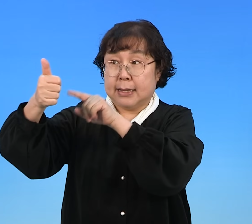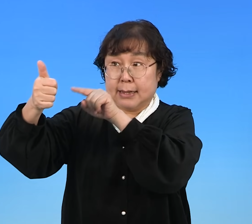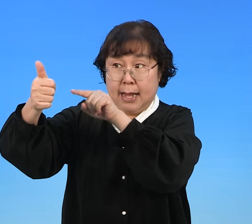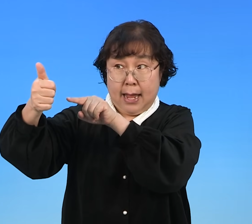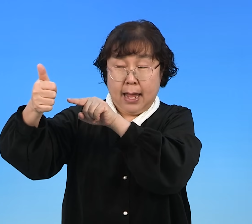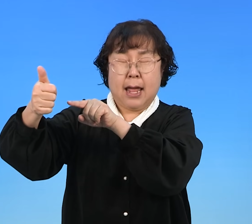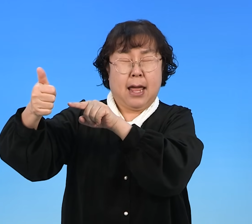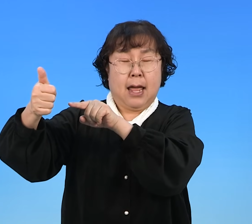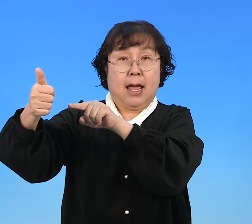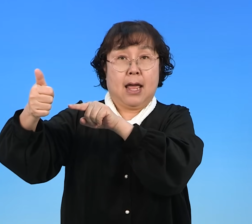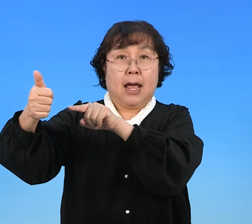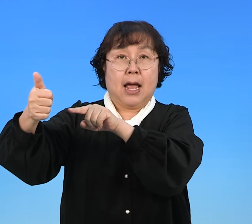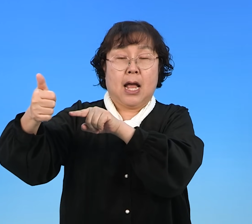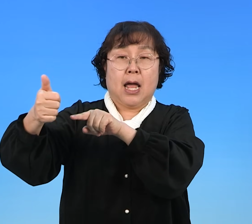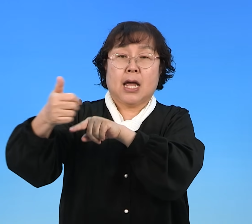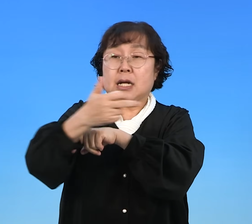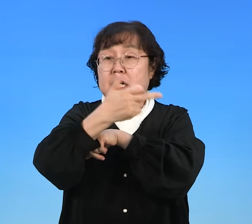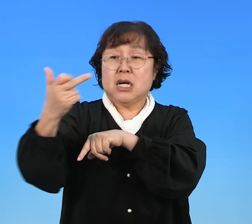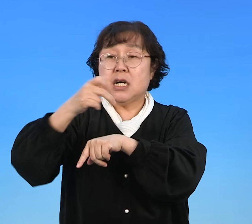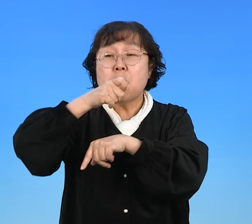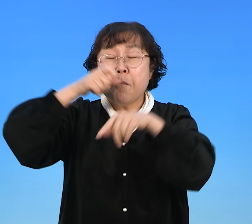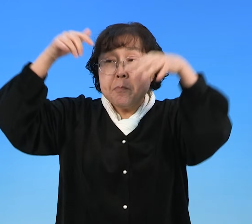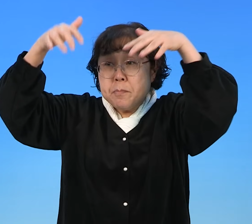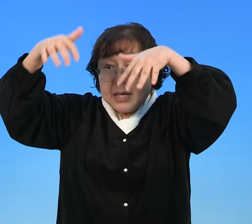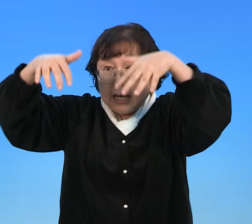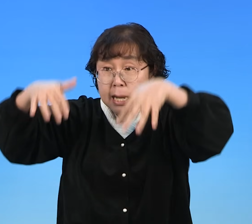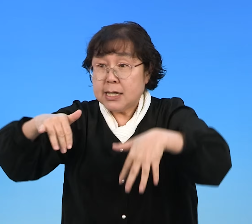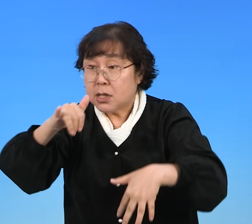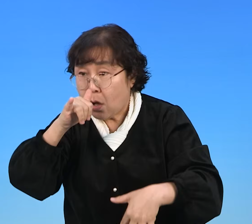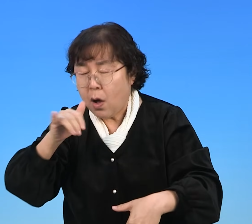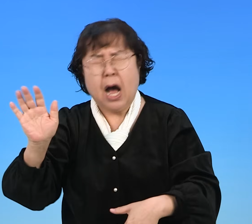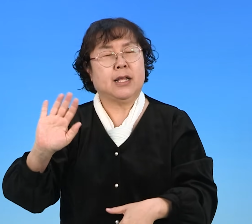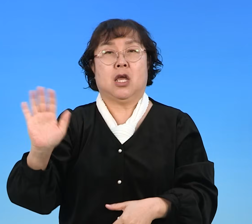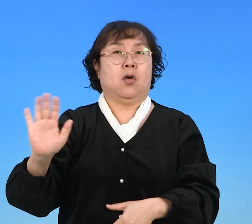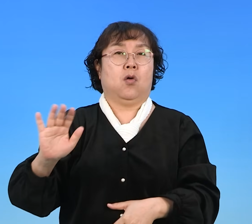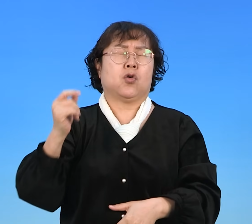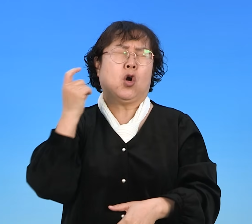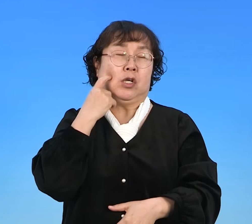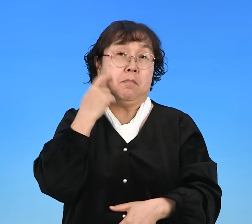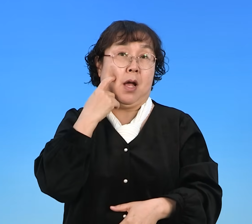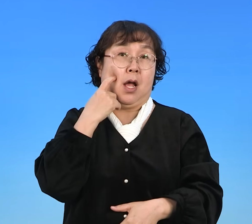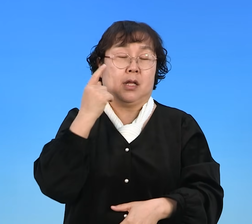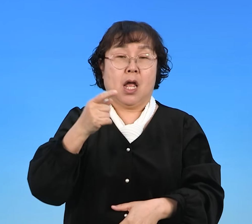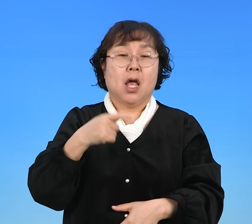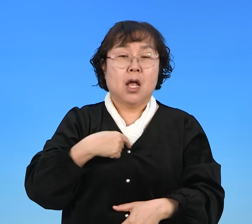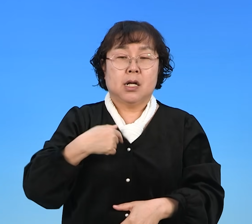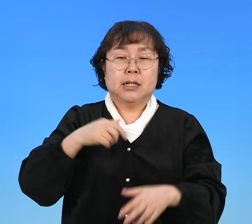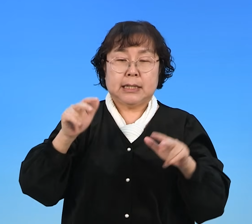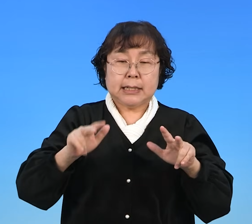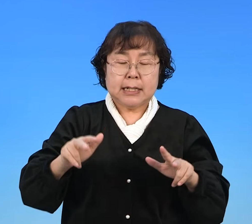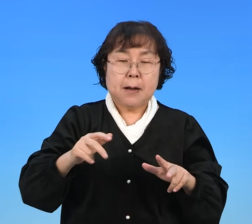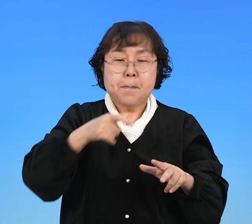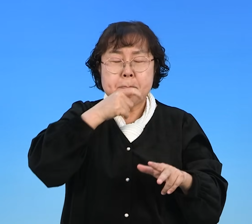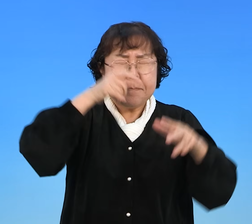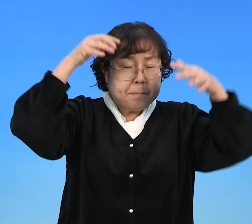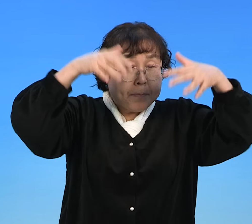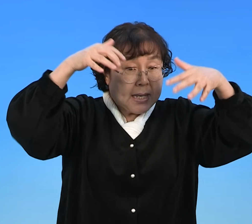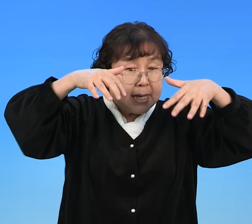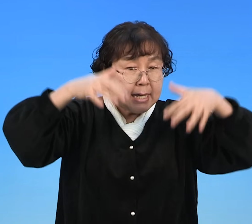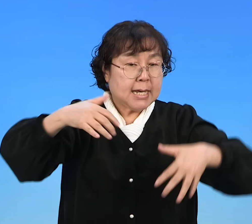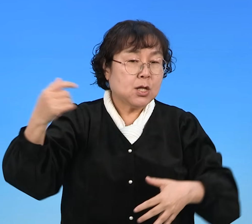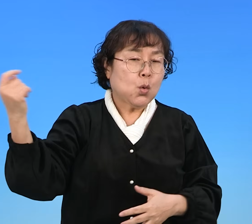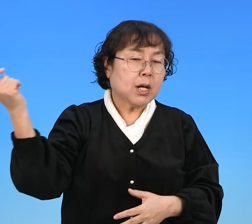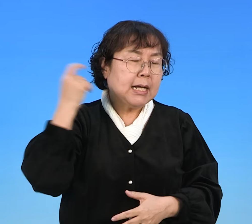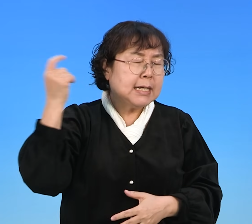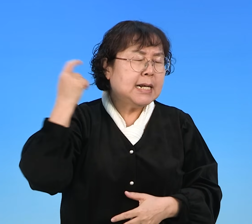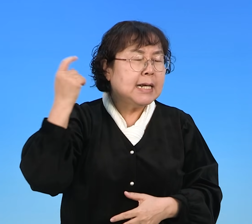비가 옵니다, 이건 거짓이에요. 그렇게 말하지 않습니다. 빗소리가 들린다는 거예요. 누구에게? 자기에게요. 이해가 되세요?